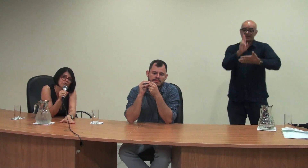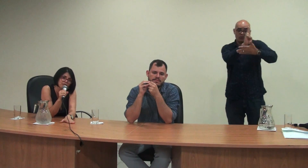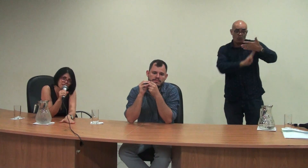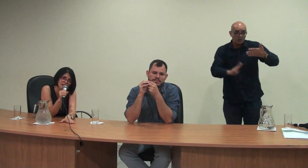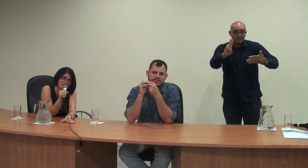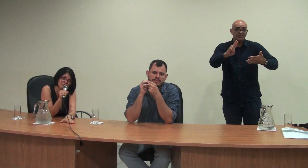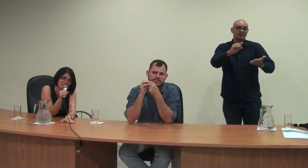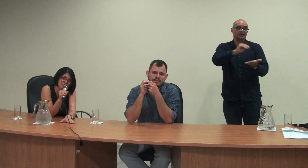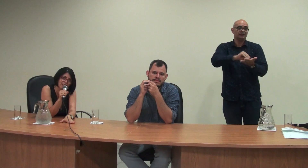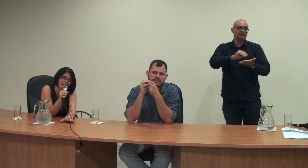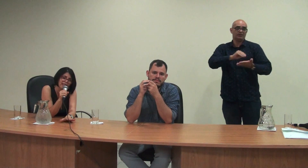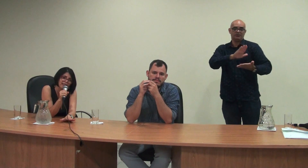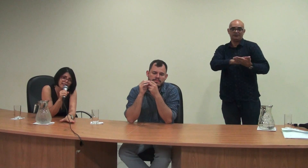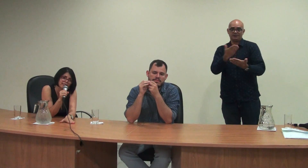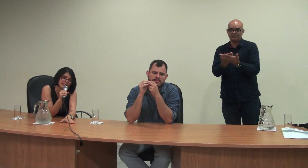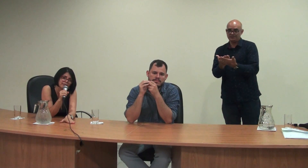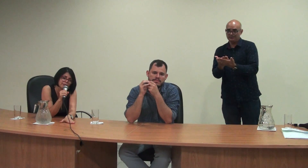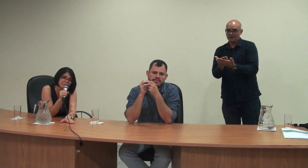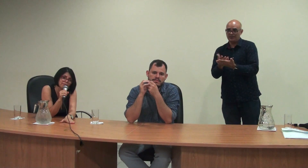tradutor-intérprete nas universidades.